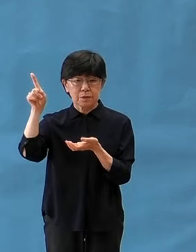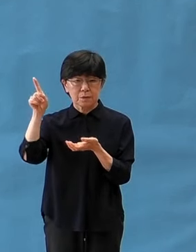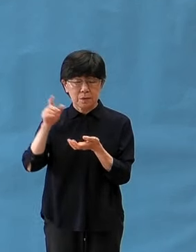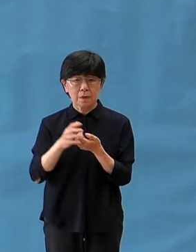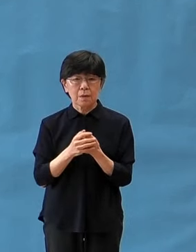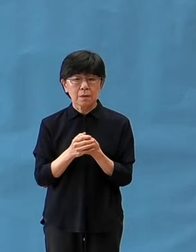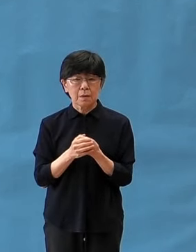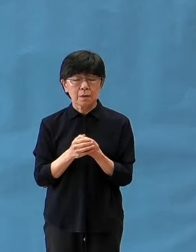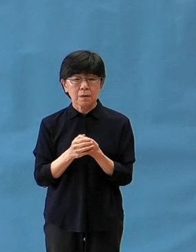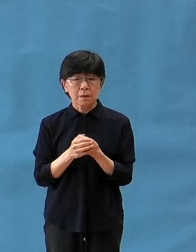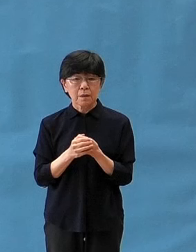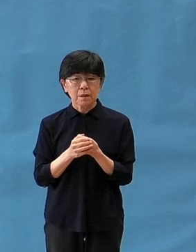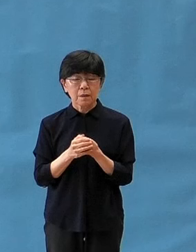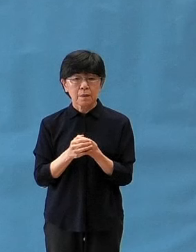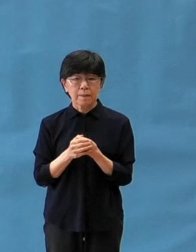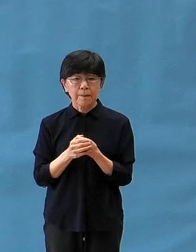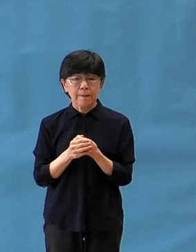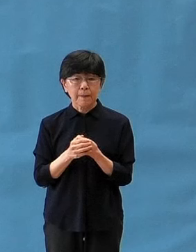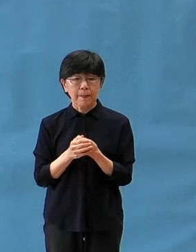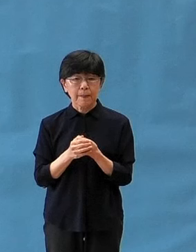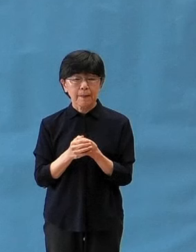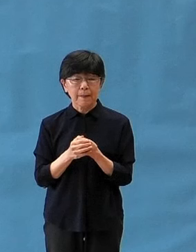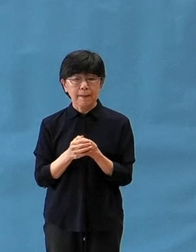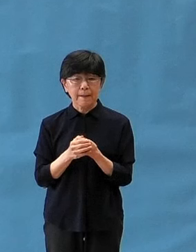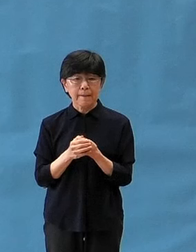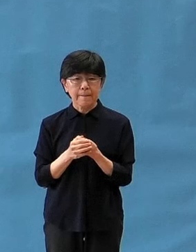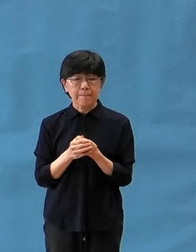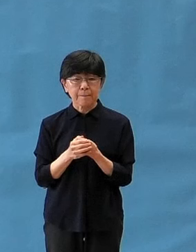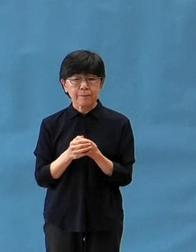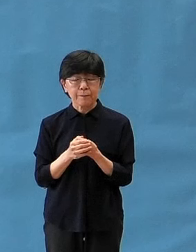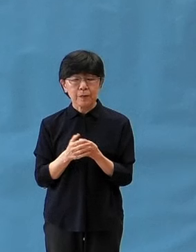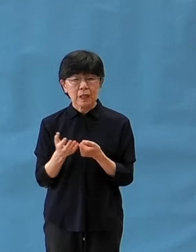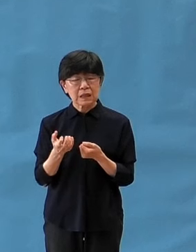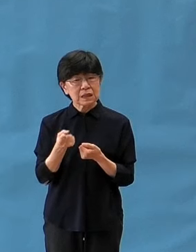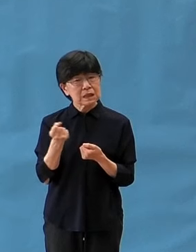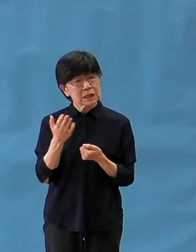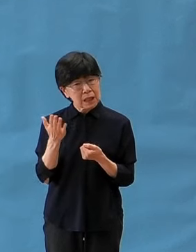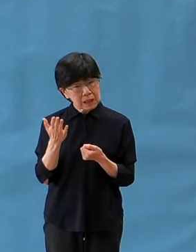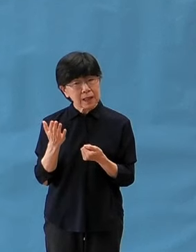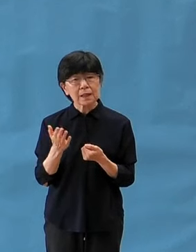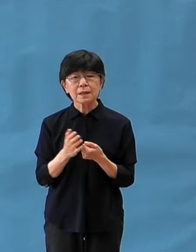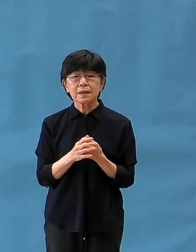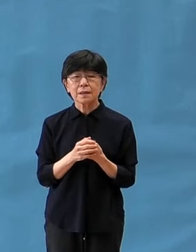ということは、なんていうかあの信じがたいというか、